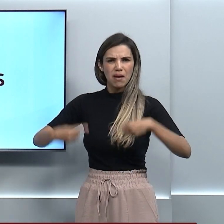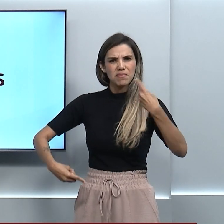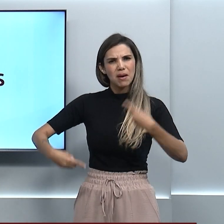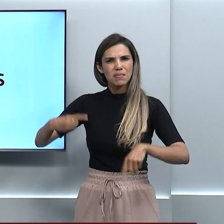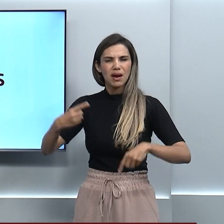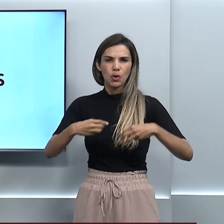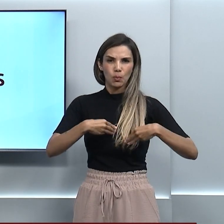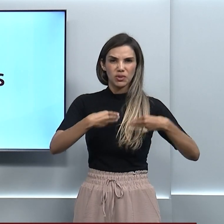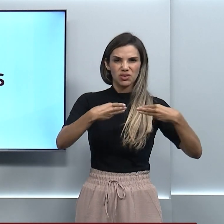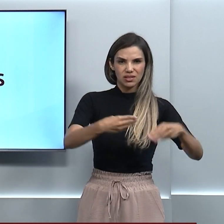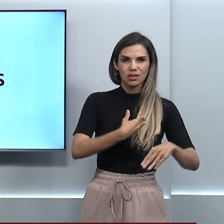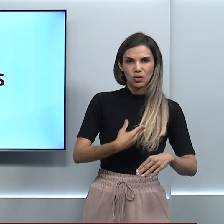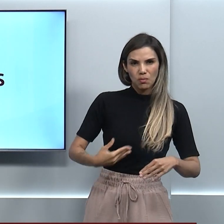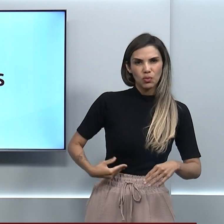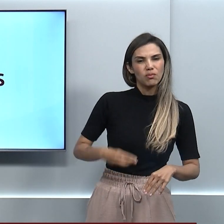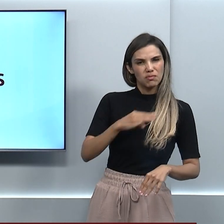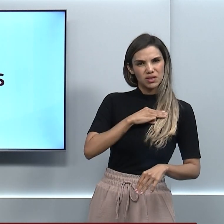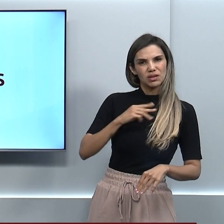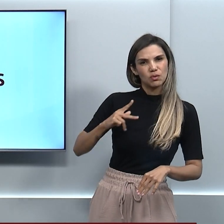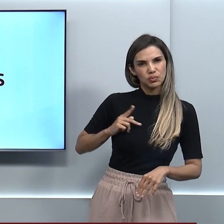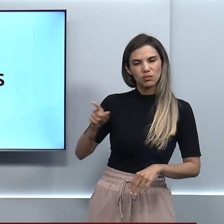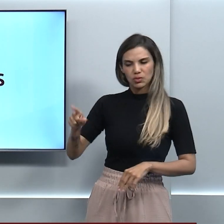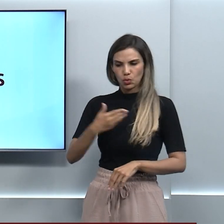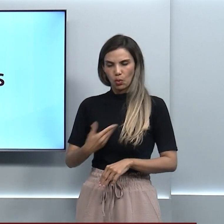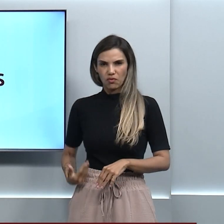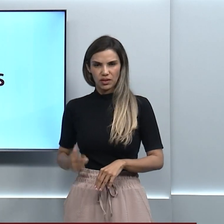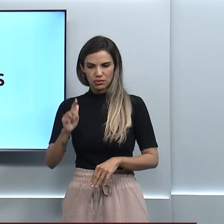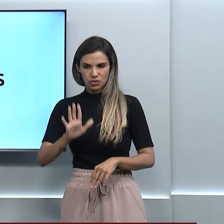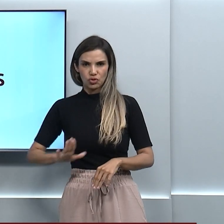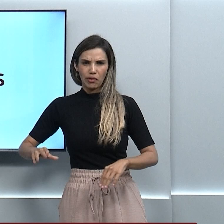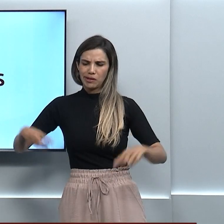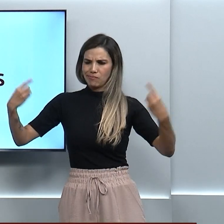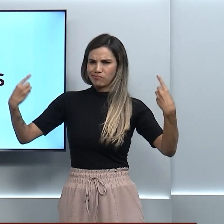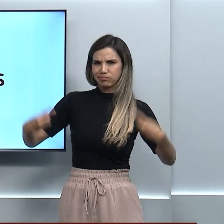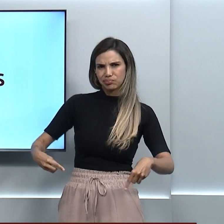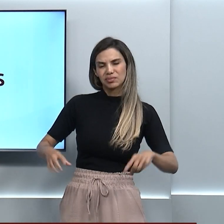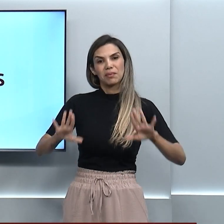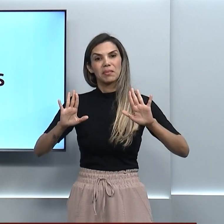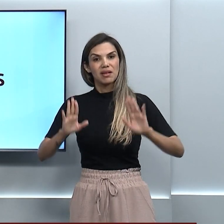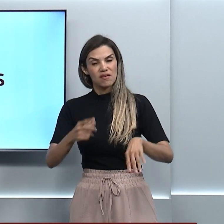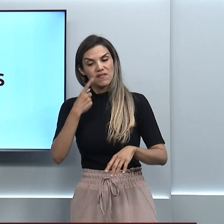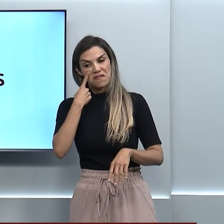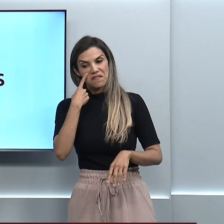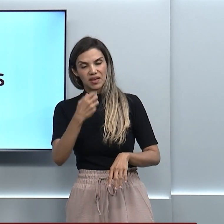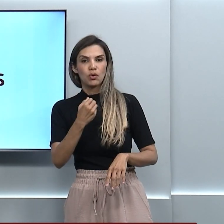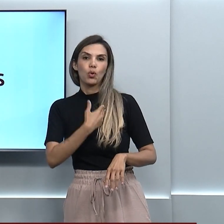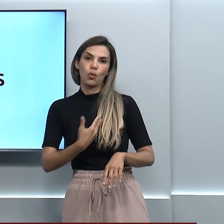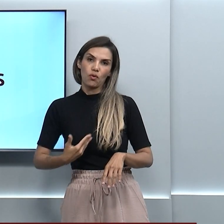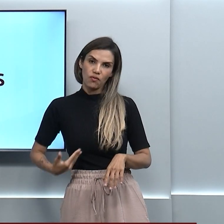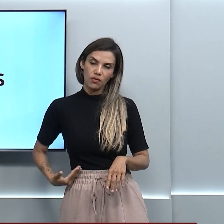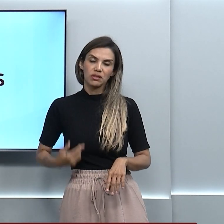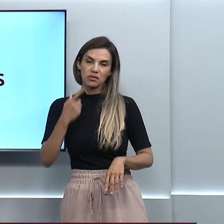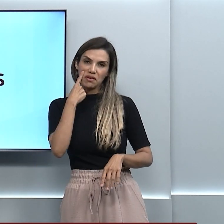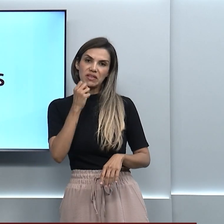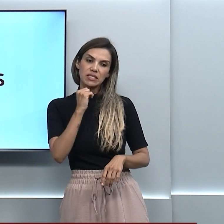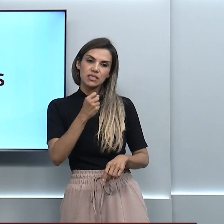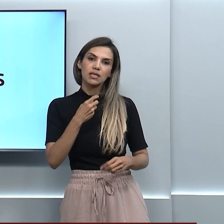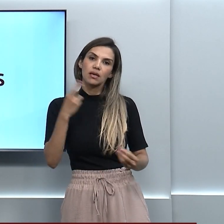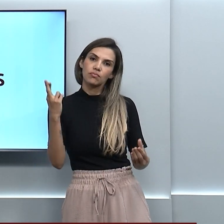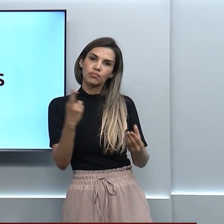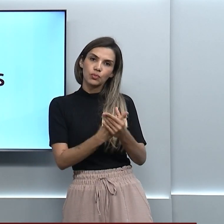arrasta desde 2022. O Ministério Público ainda vai decidir se recorre da decisão dos desembargadores.